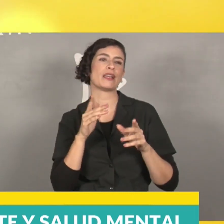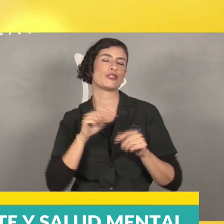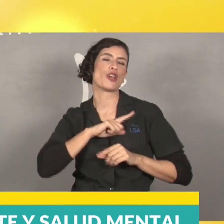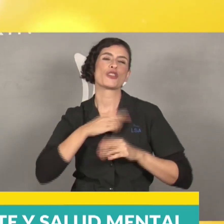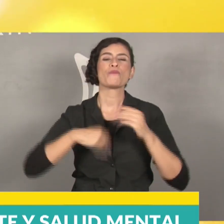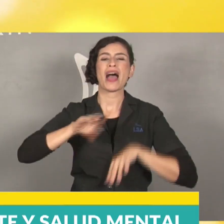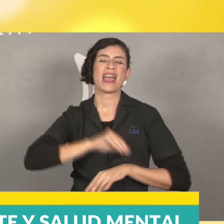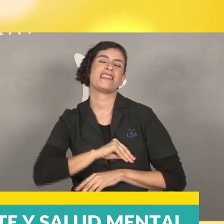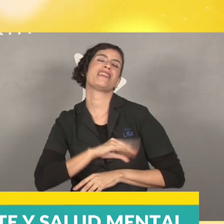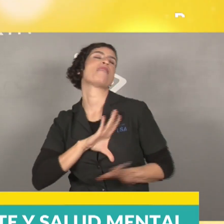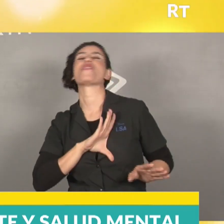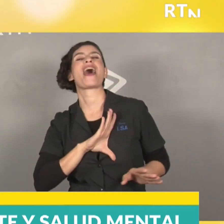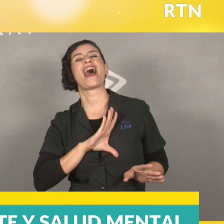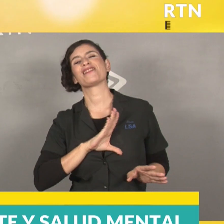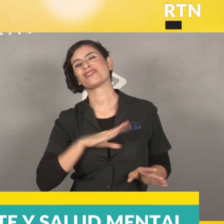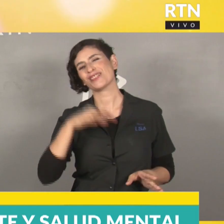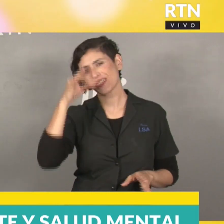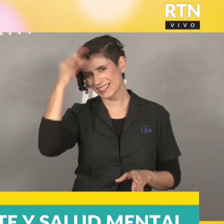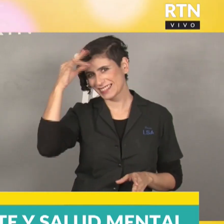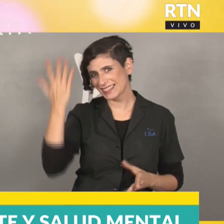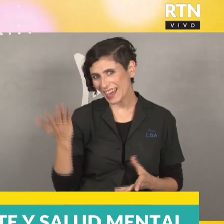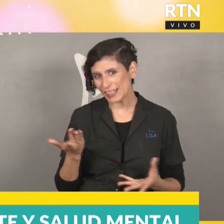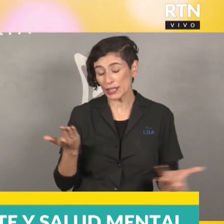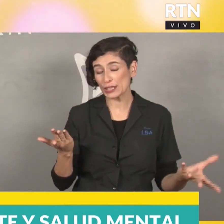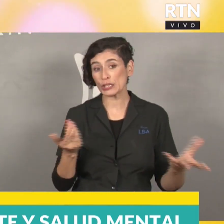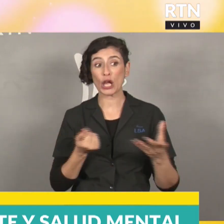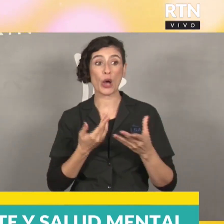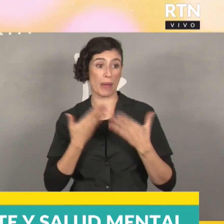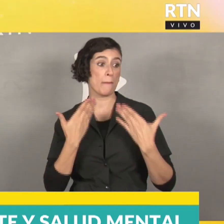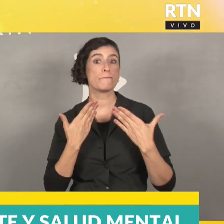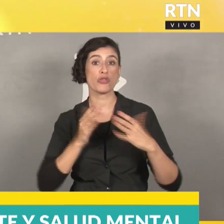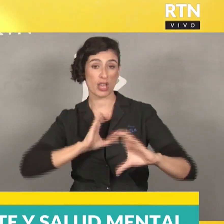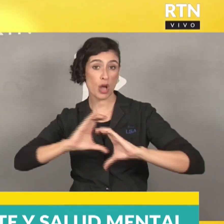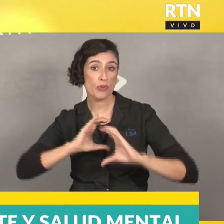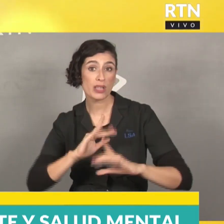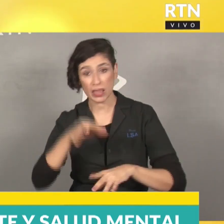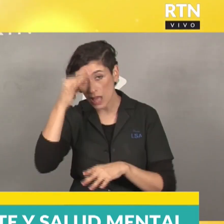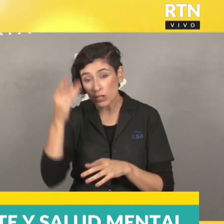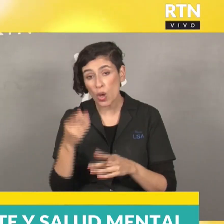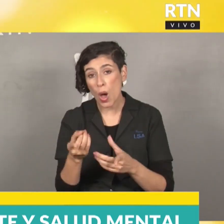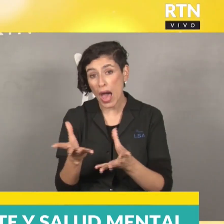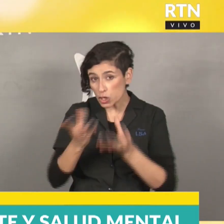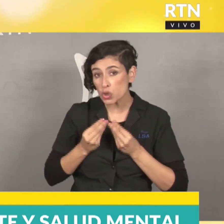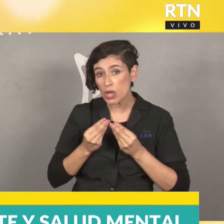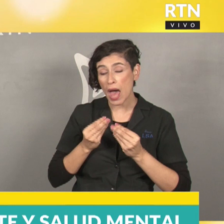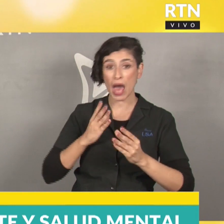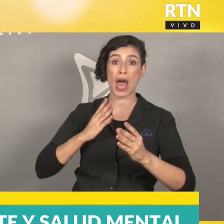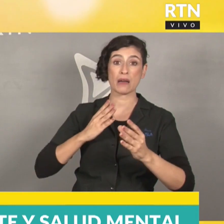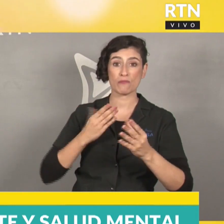del teatro y de las posibilidades como herramienta de comunicación. Así que estamos